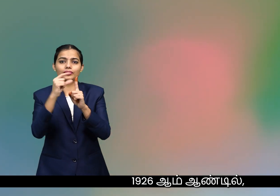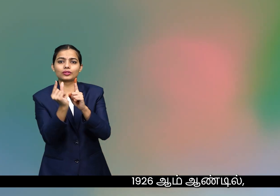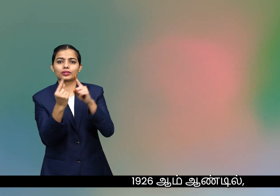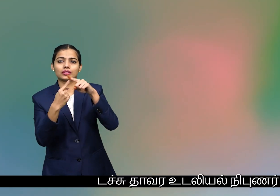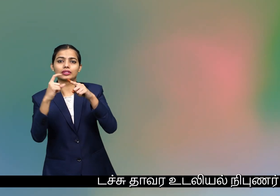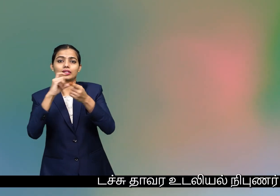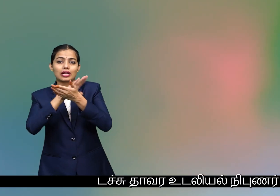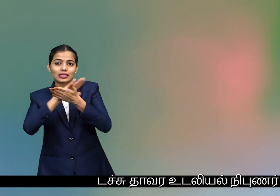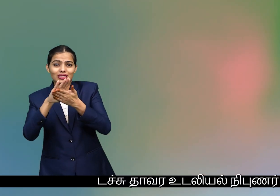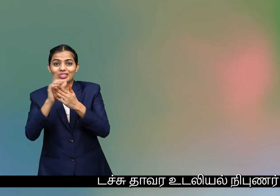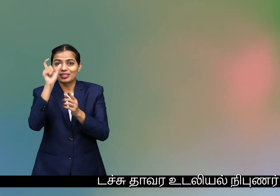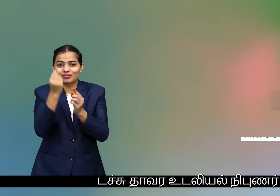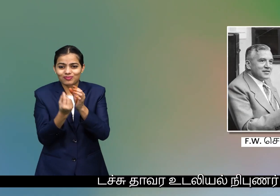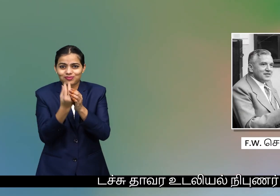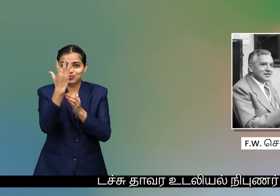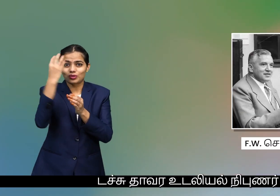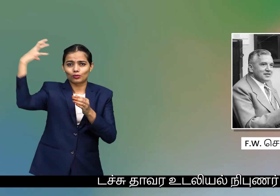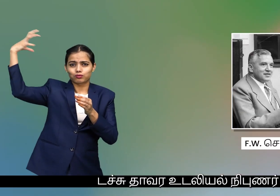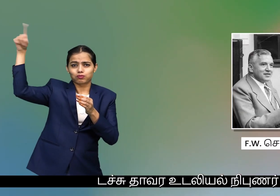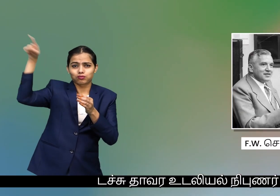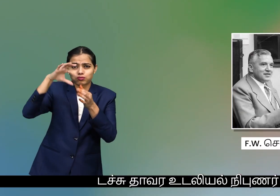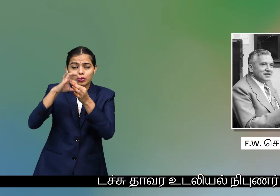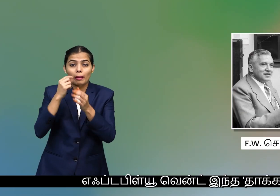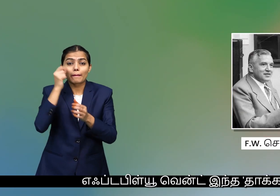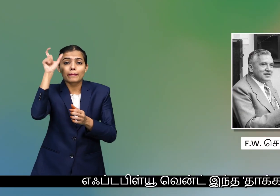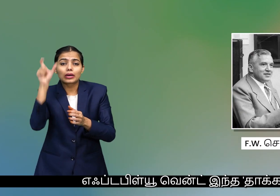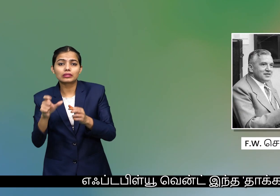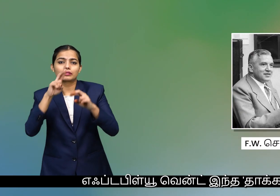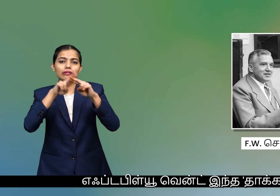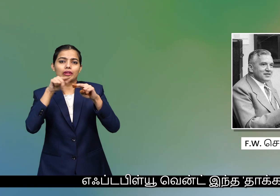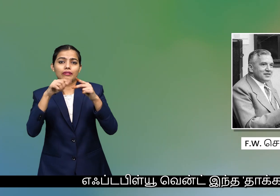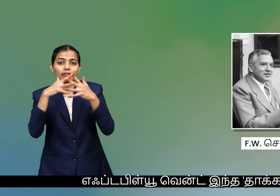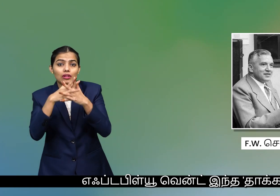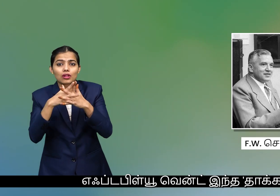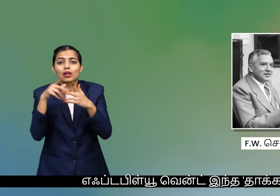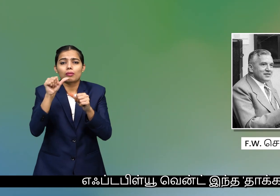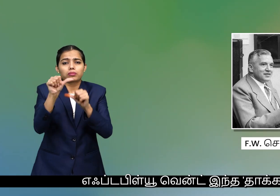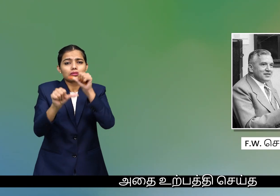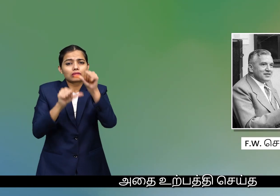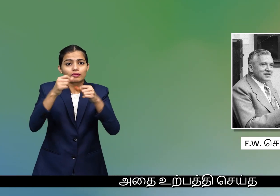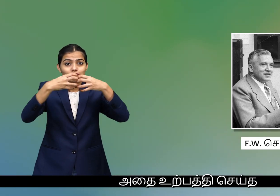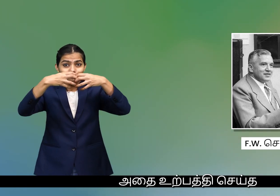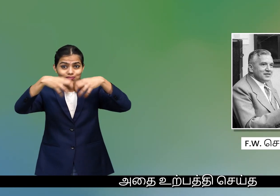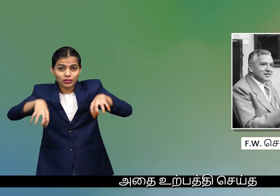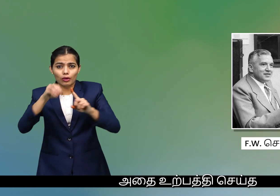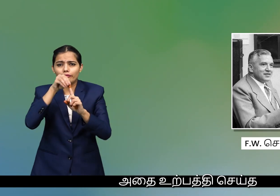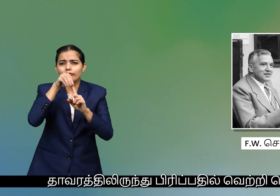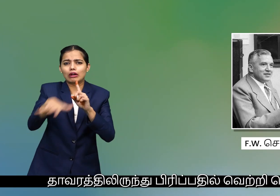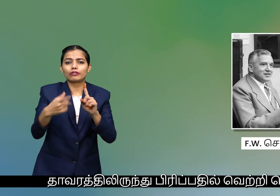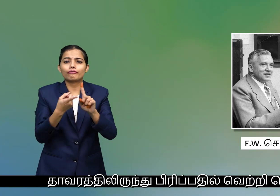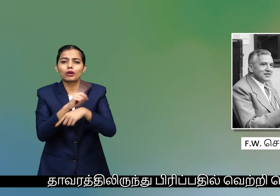1926ஆம் ஆண்டில் டச்சு தாவர உடலியல் நிபுணர் F.W. வெண்ட் இந்த தாக்கம் அதை உற்பத்தி